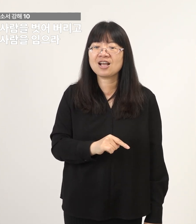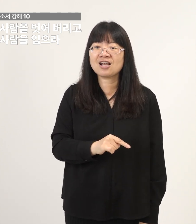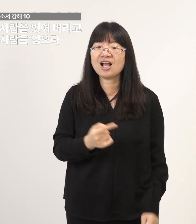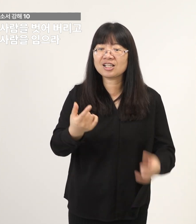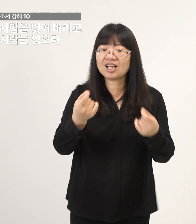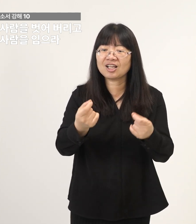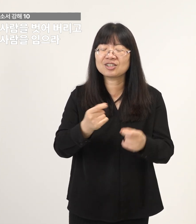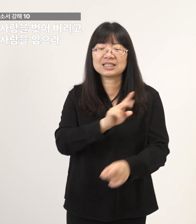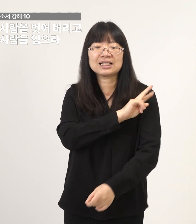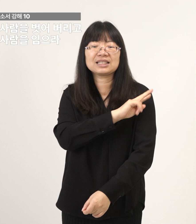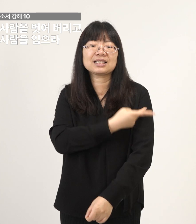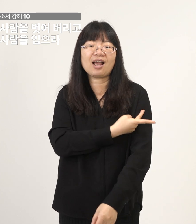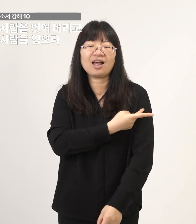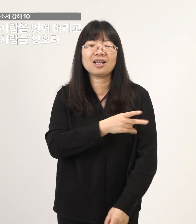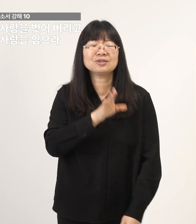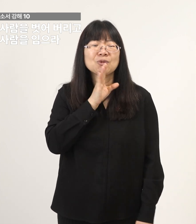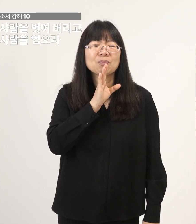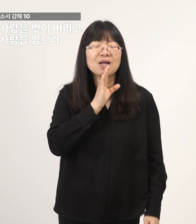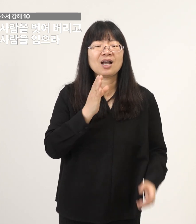얼마나 그런